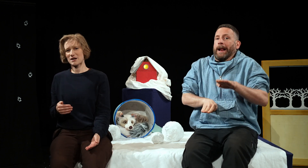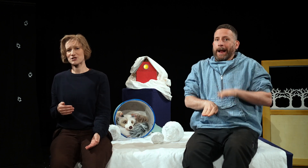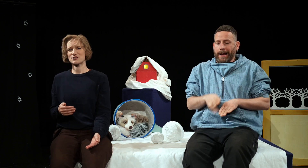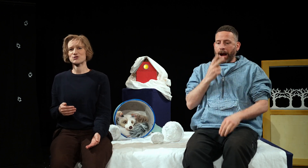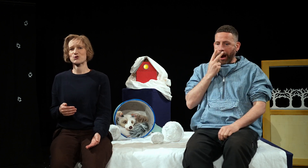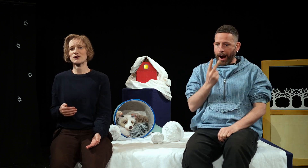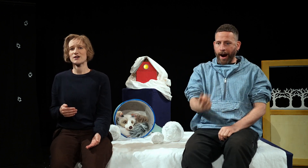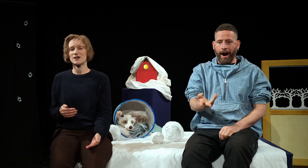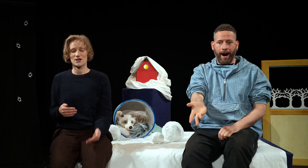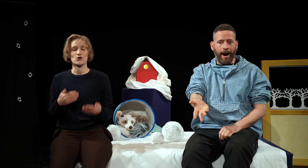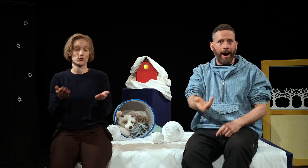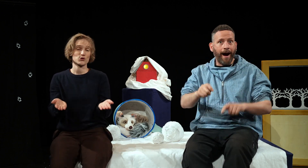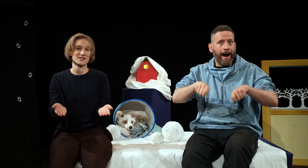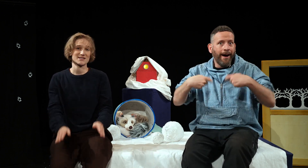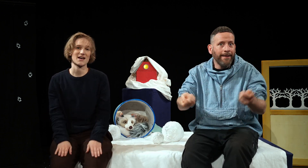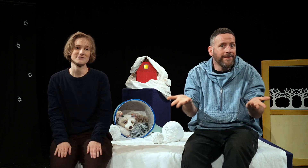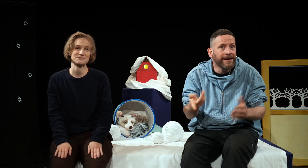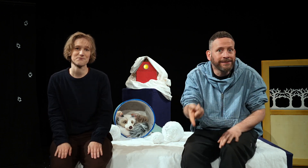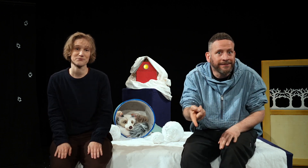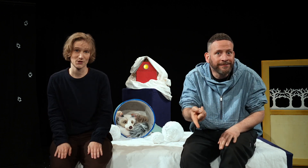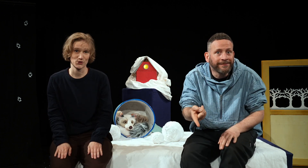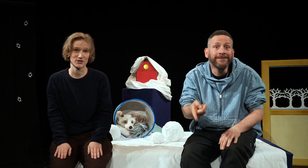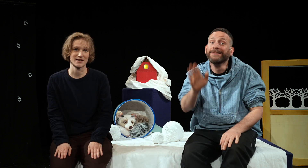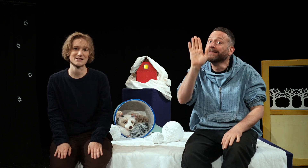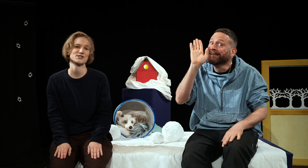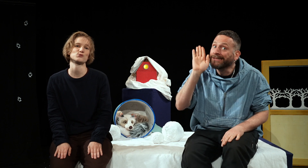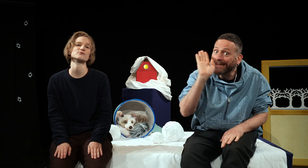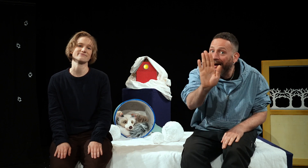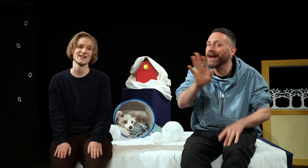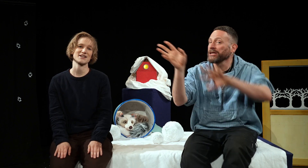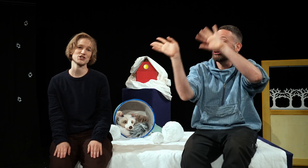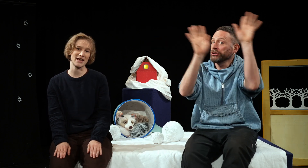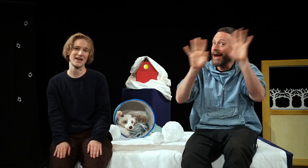paar Schritte zurück und guckst dir das an und dann siehst du deinen Schneeengel.